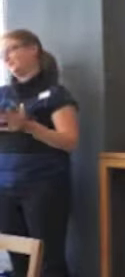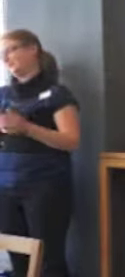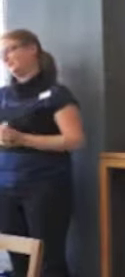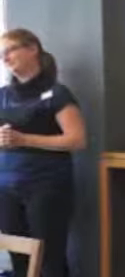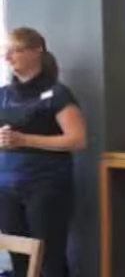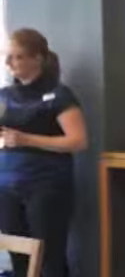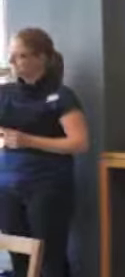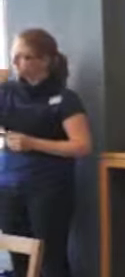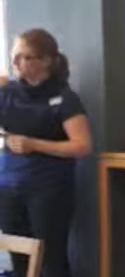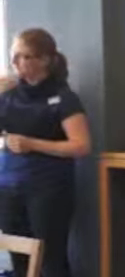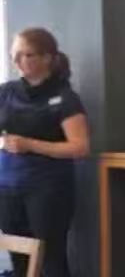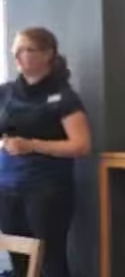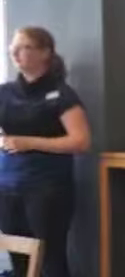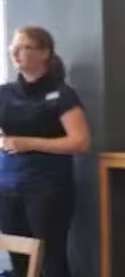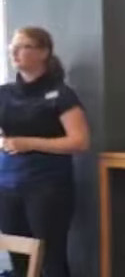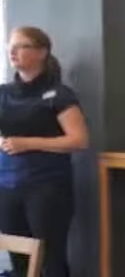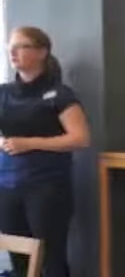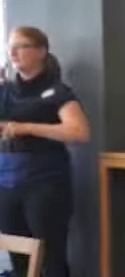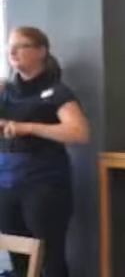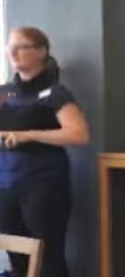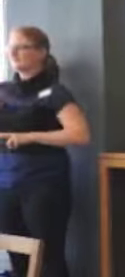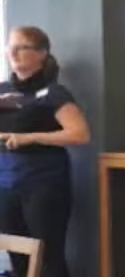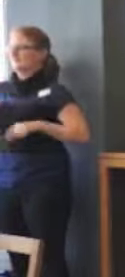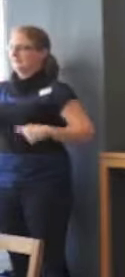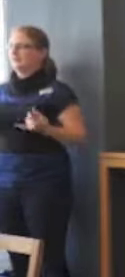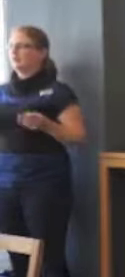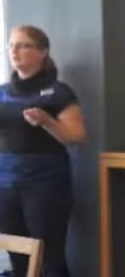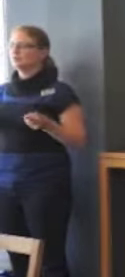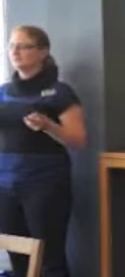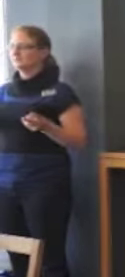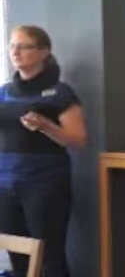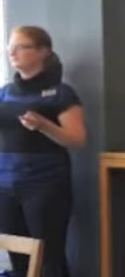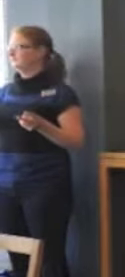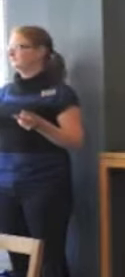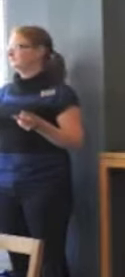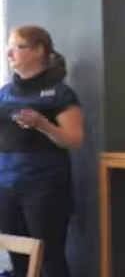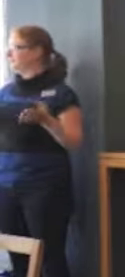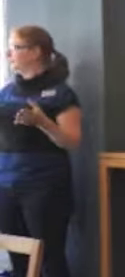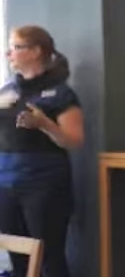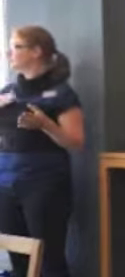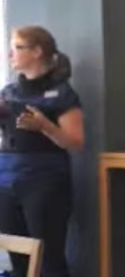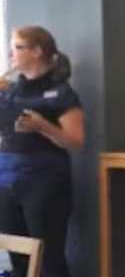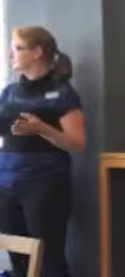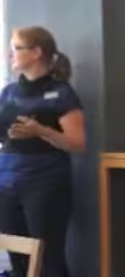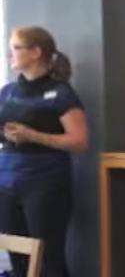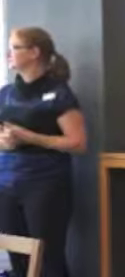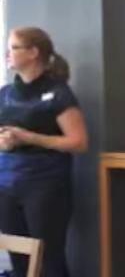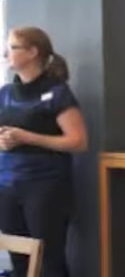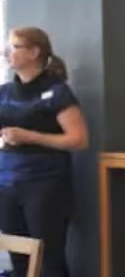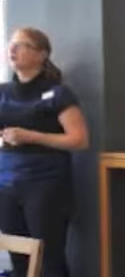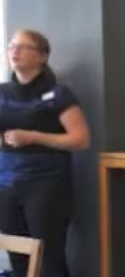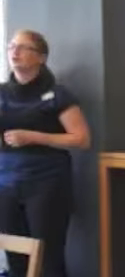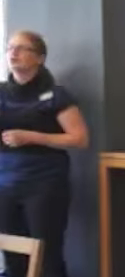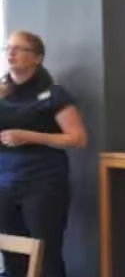vad två stycken forskare som finns med i sammanhanget säger om detta. Yvonne von